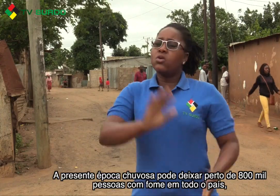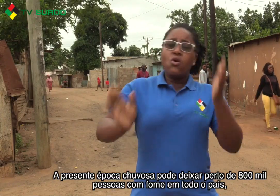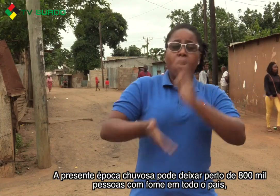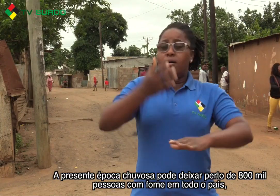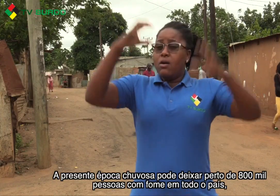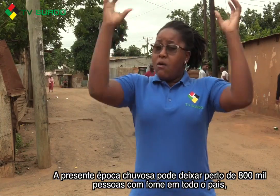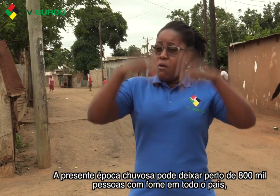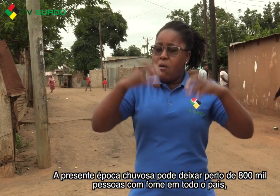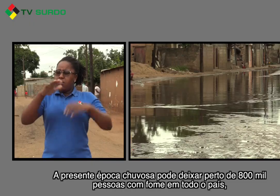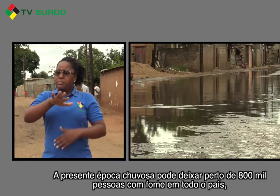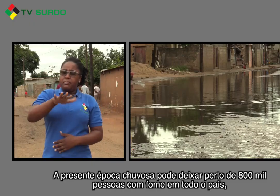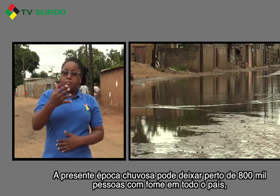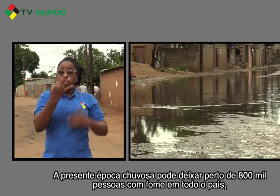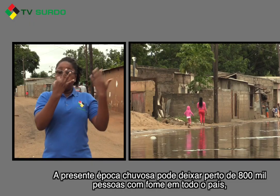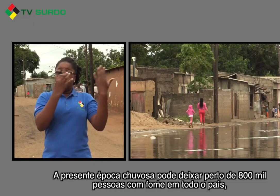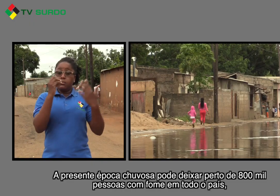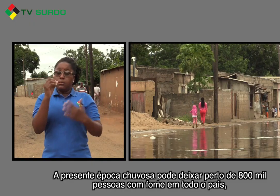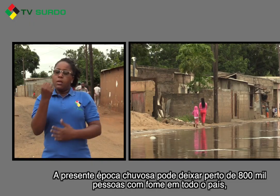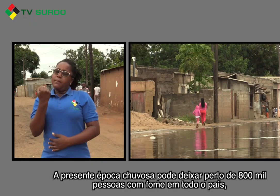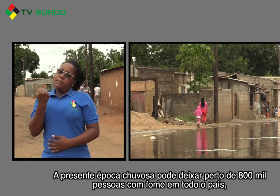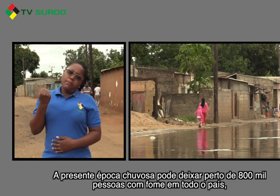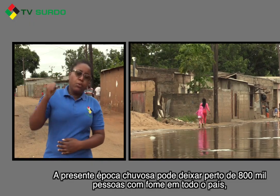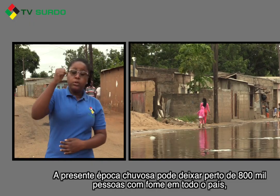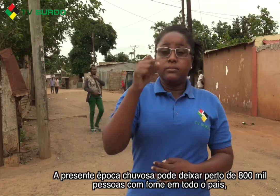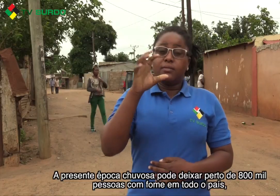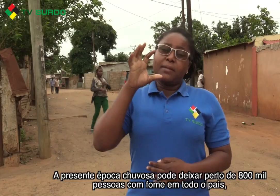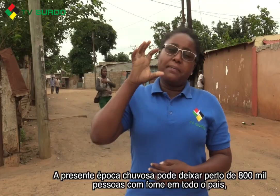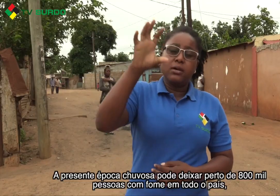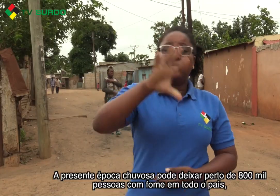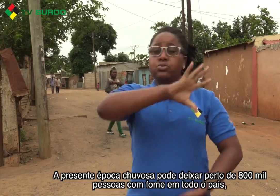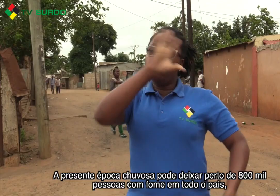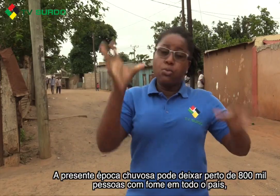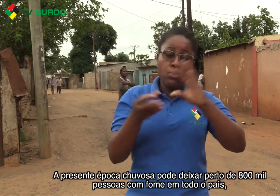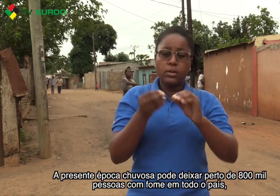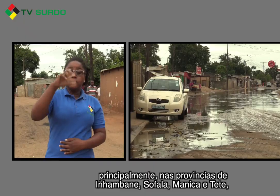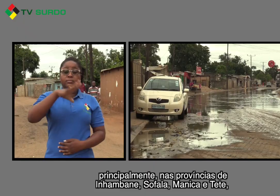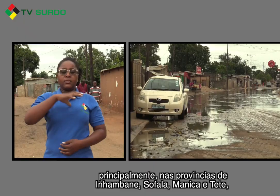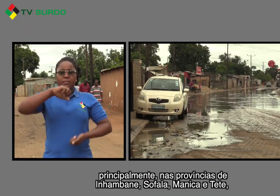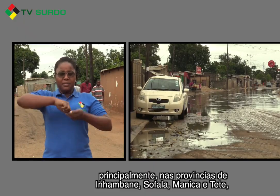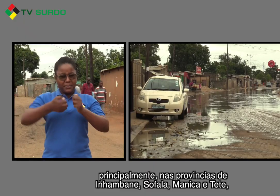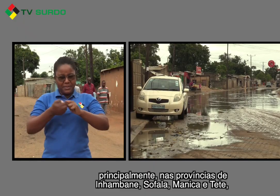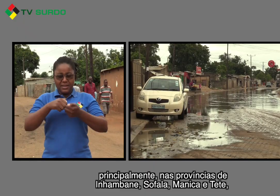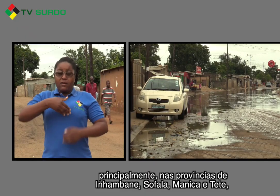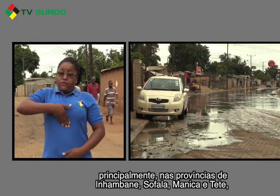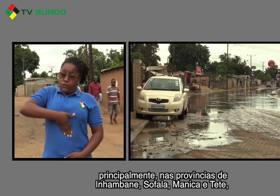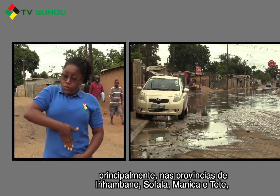A presente época chuvosa pode deixar perto de 800 mil pessoas com fome em todo o país, principalmente nas províncias